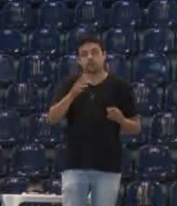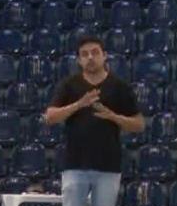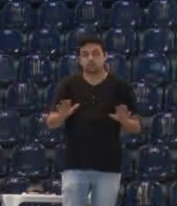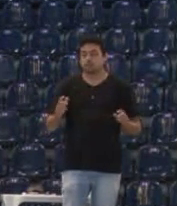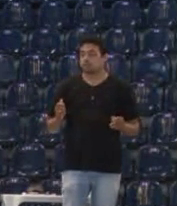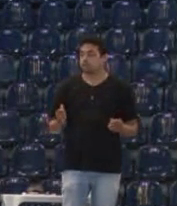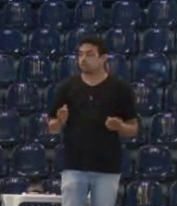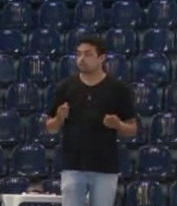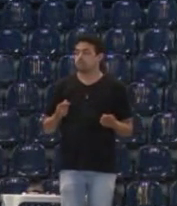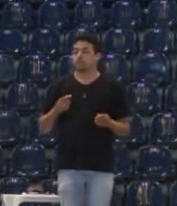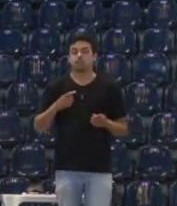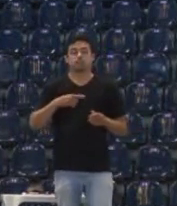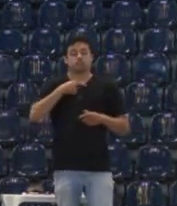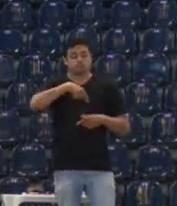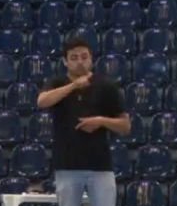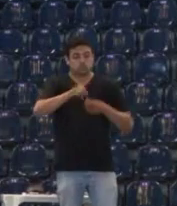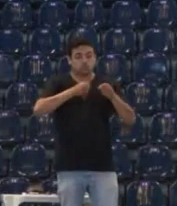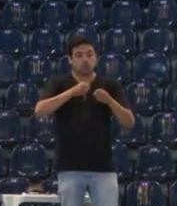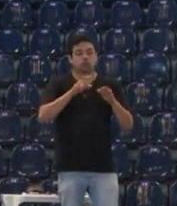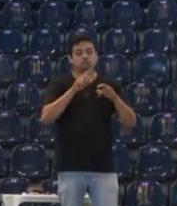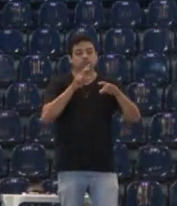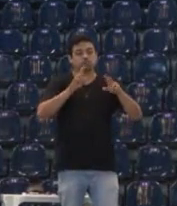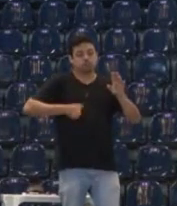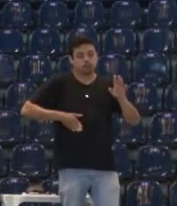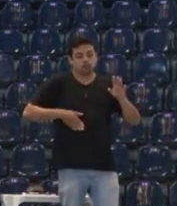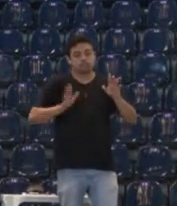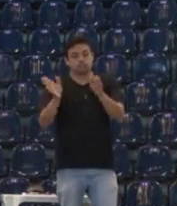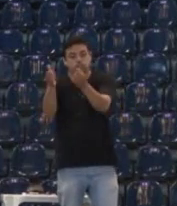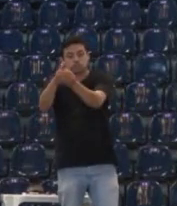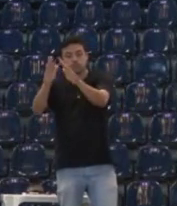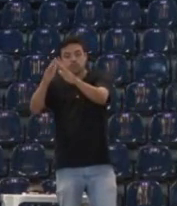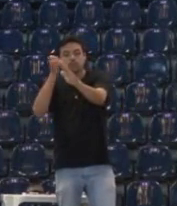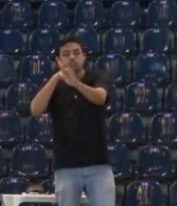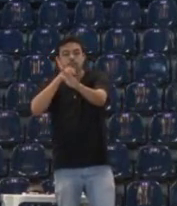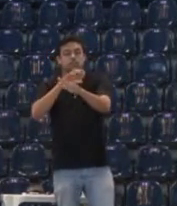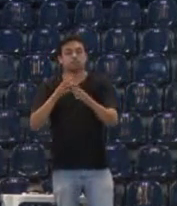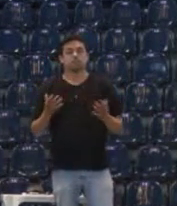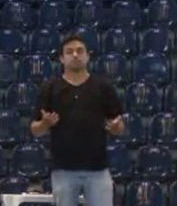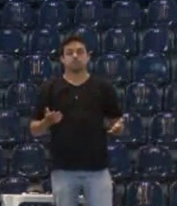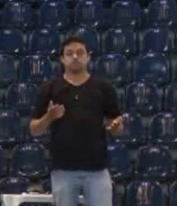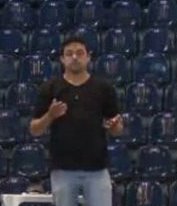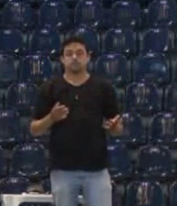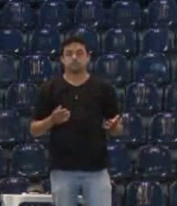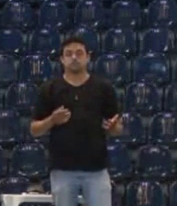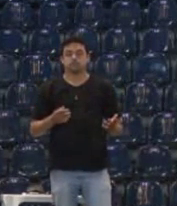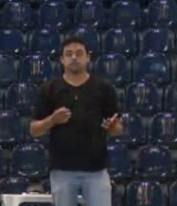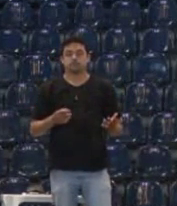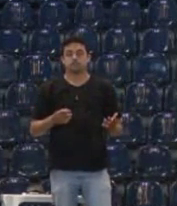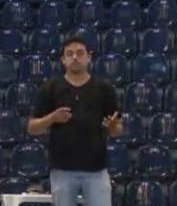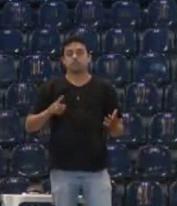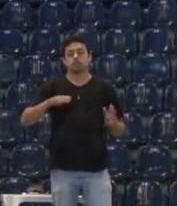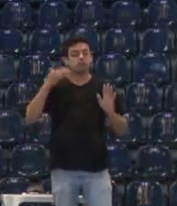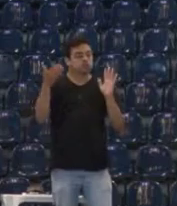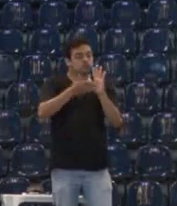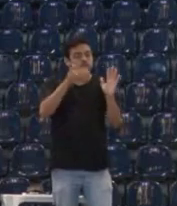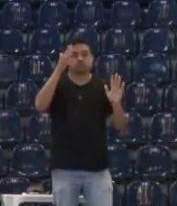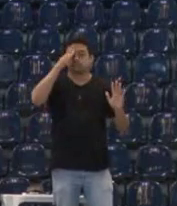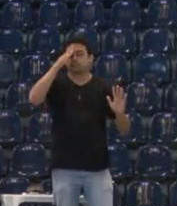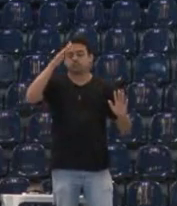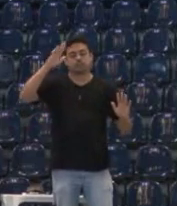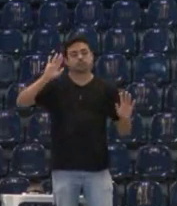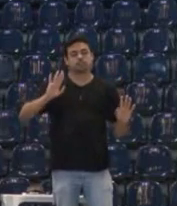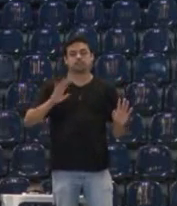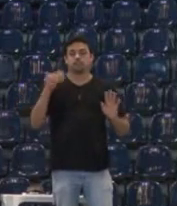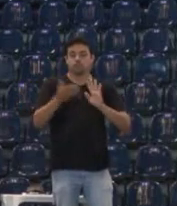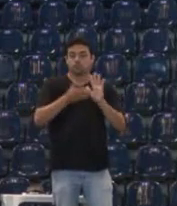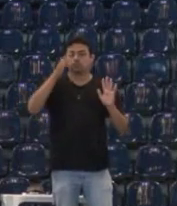nós corre matar do ladrão na casa da mãe dele todo mundo iria entender